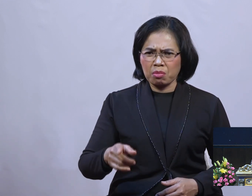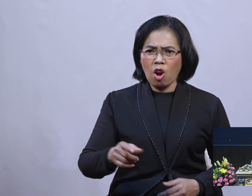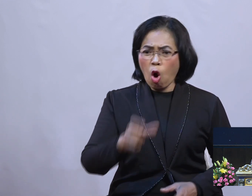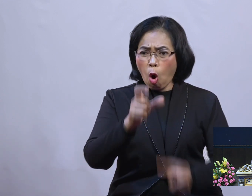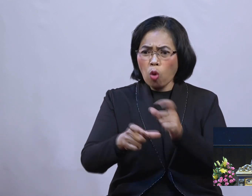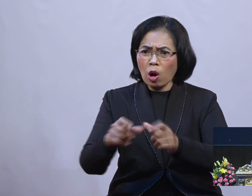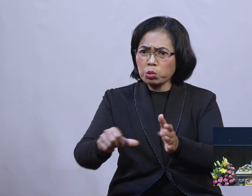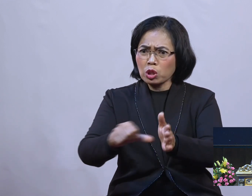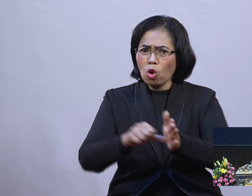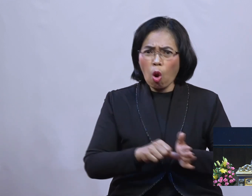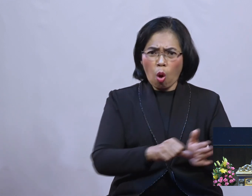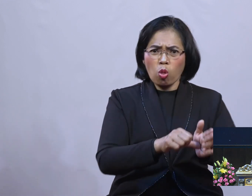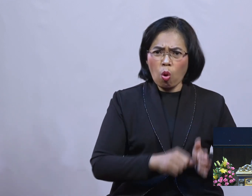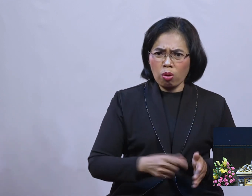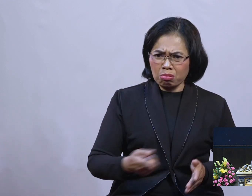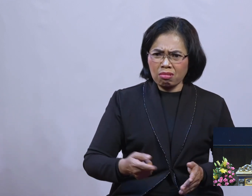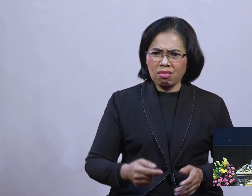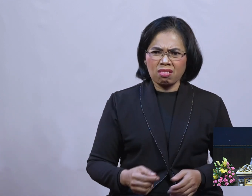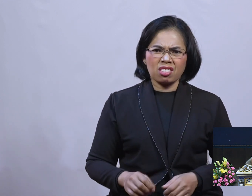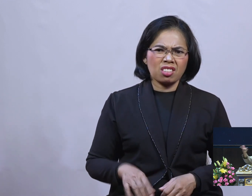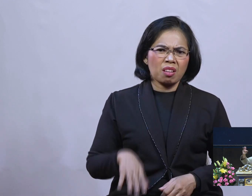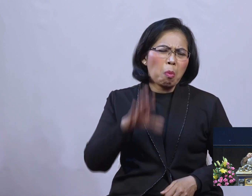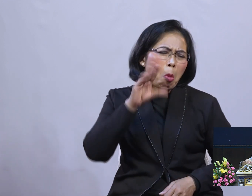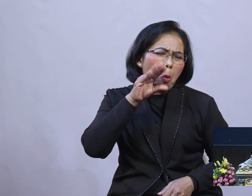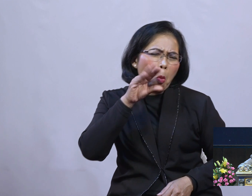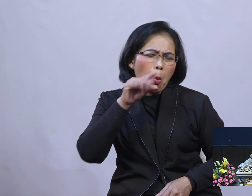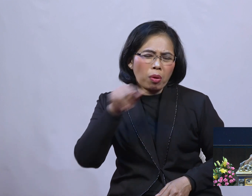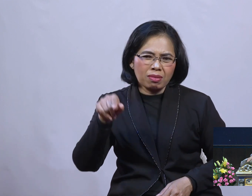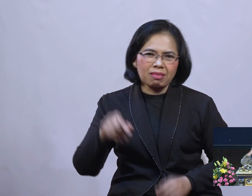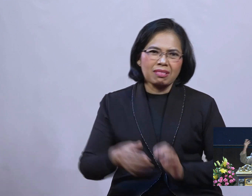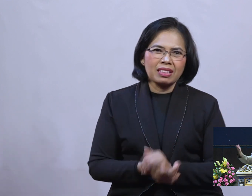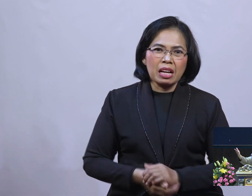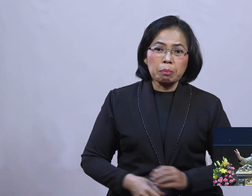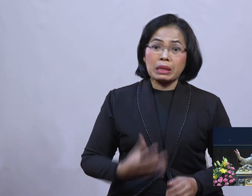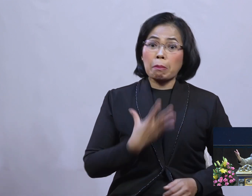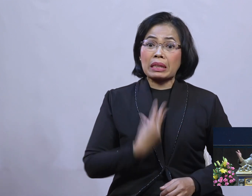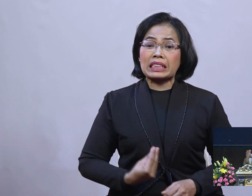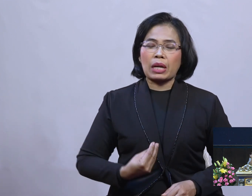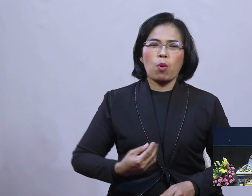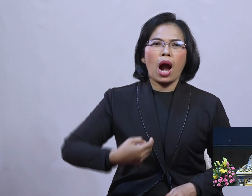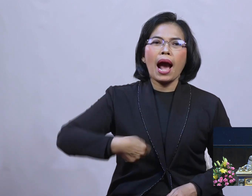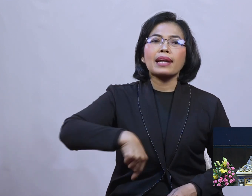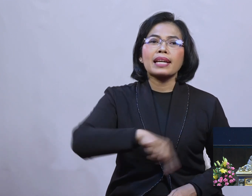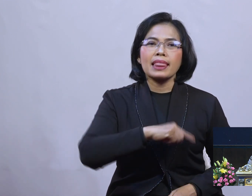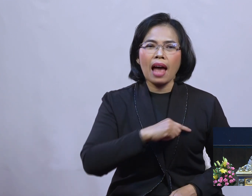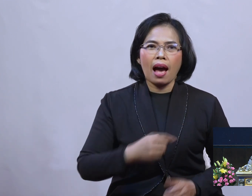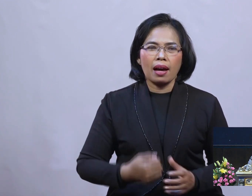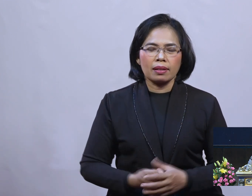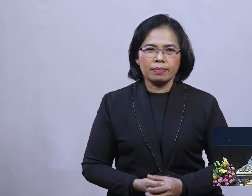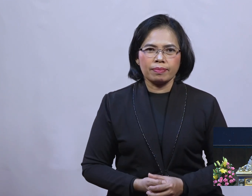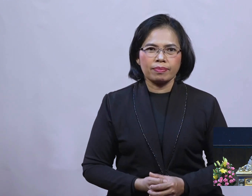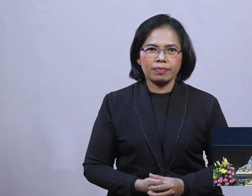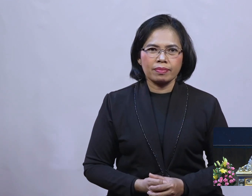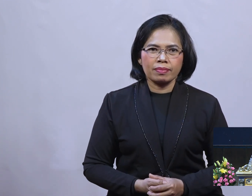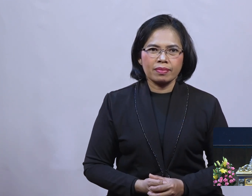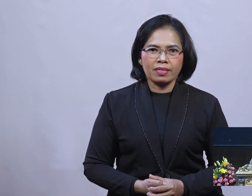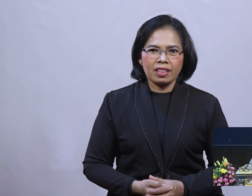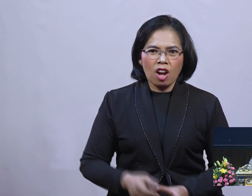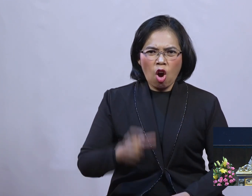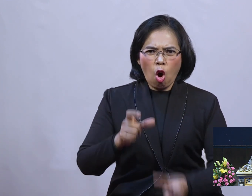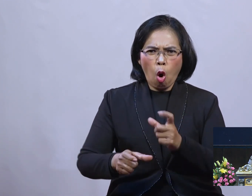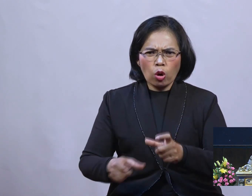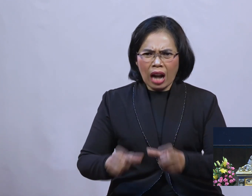juga bisa ngomongin kita manusia bisa mengecewakan kita orang yang menurut kita rohani tiba-tiba pisang